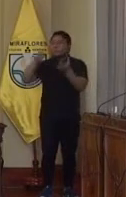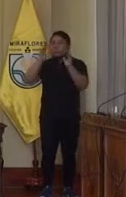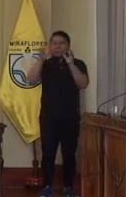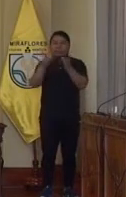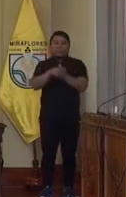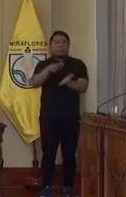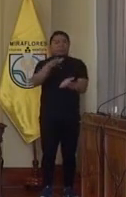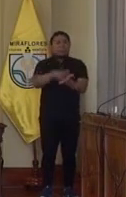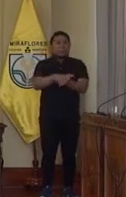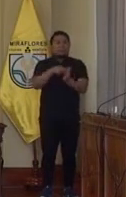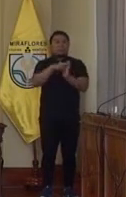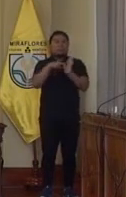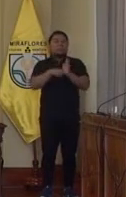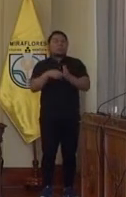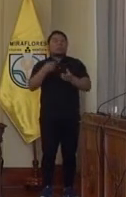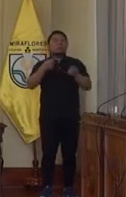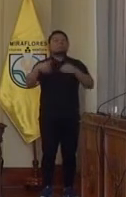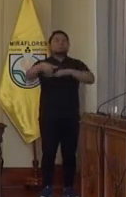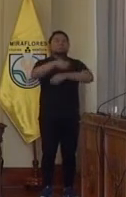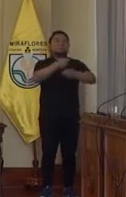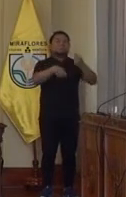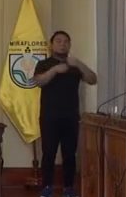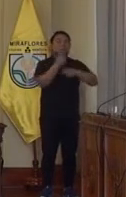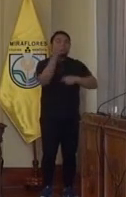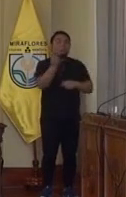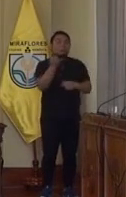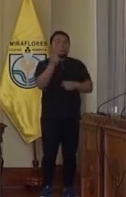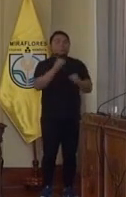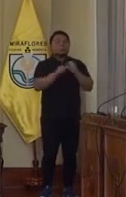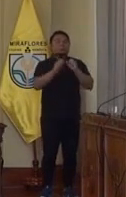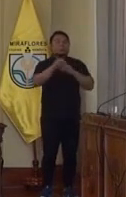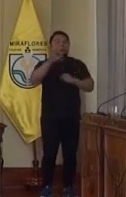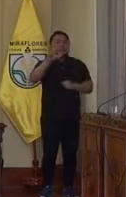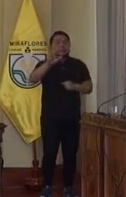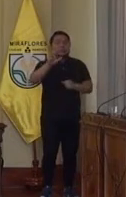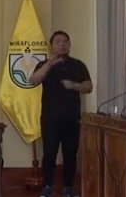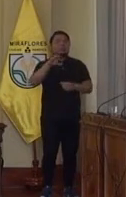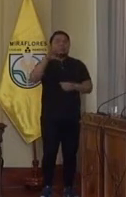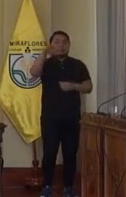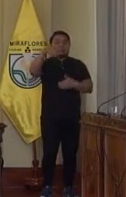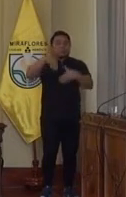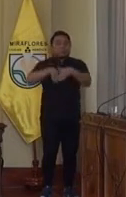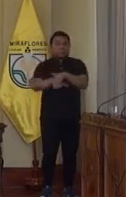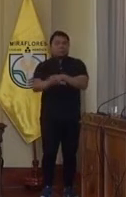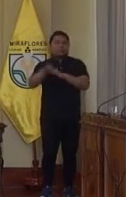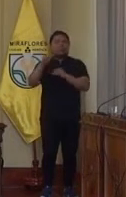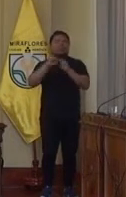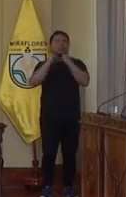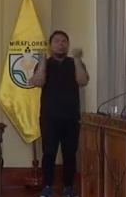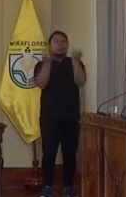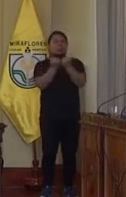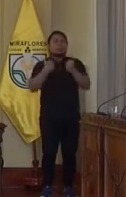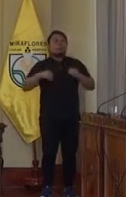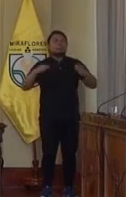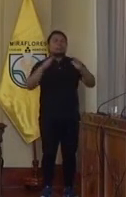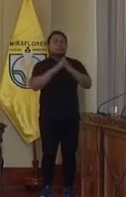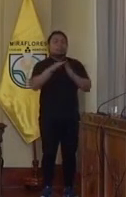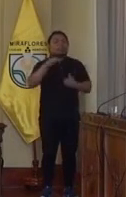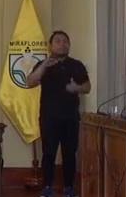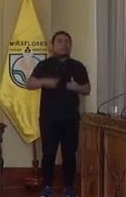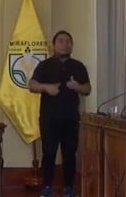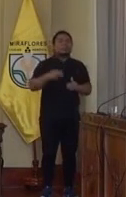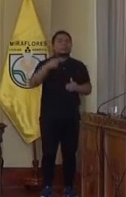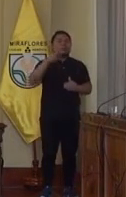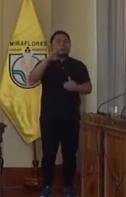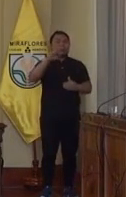el arrendamiento por subasta pública del módulo comercial número 3, instalado al interior del Estadio Municipal Niño